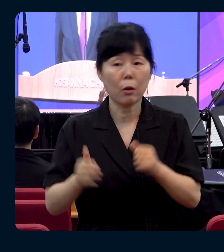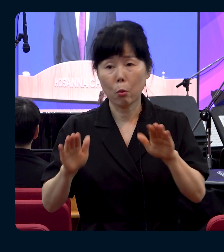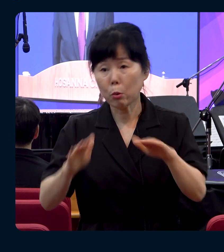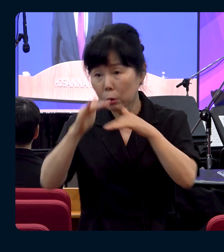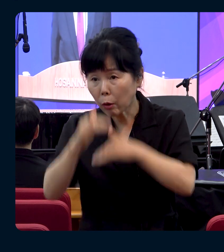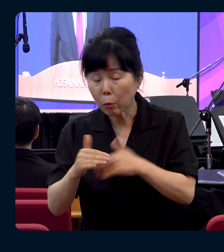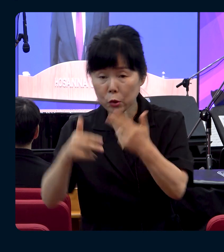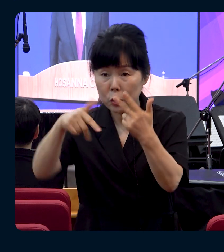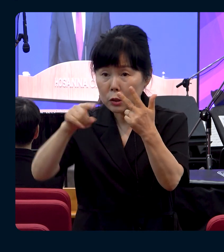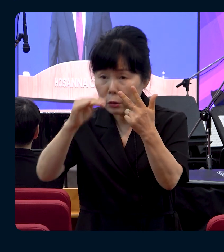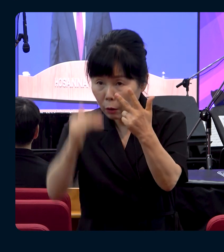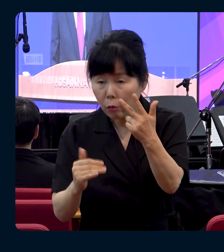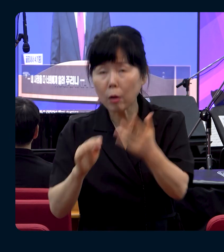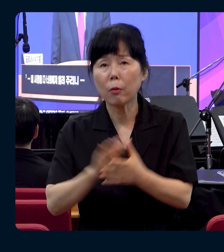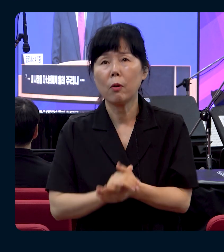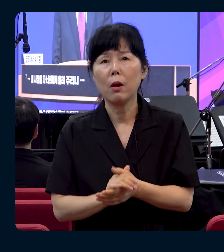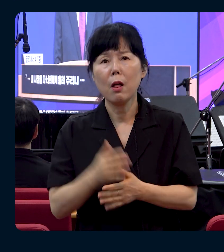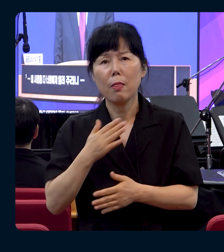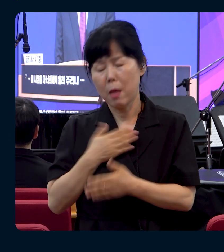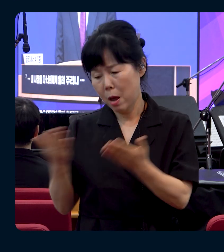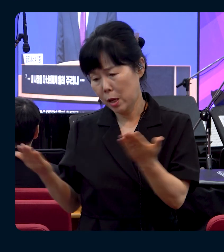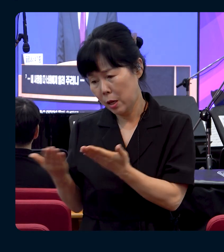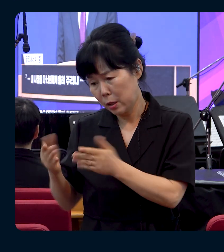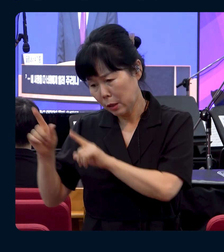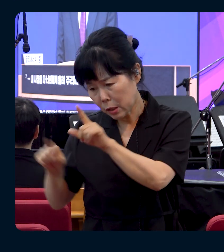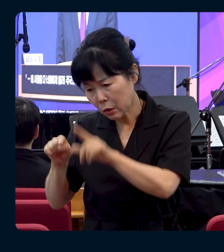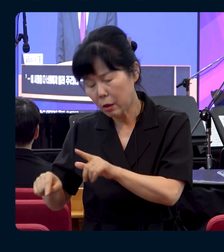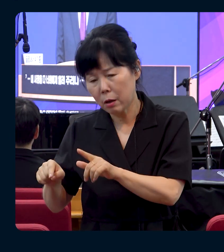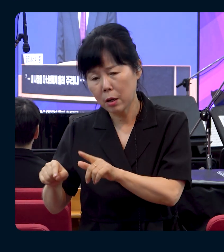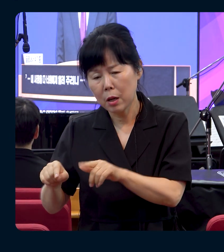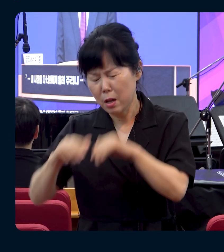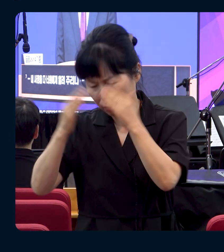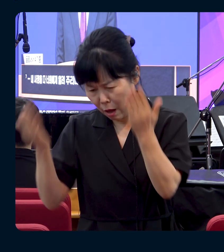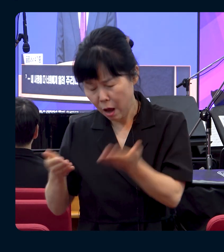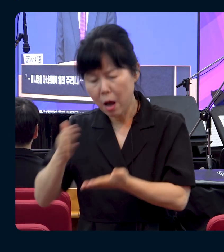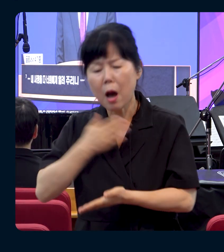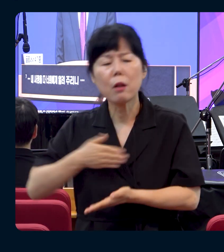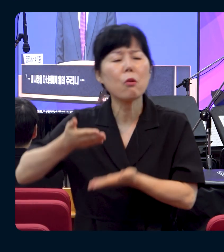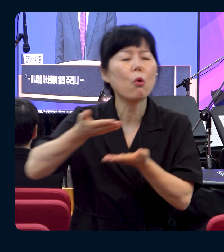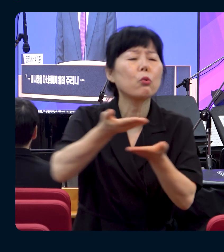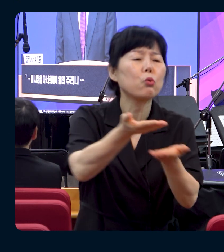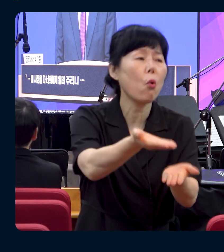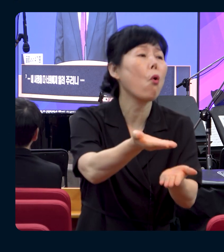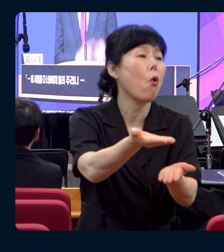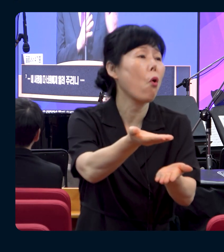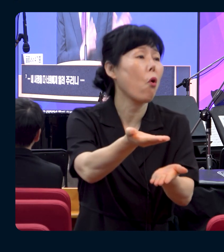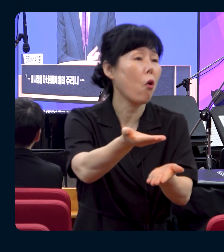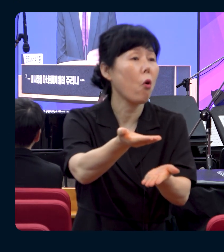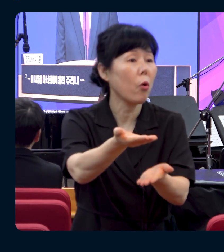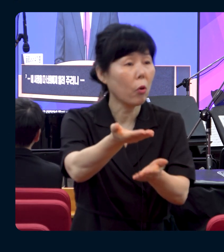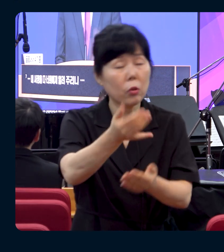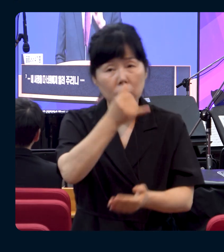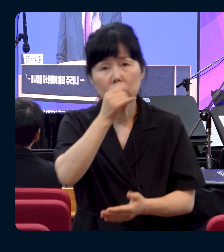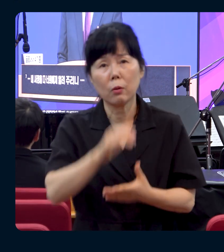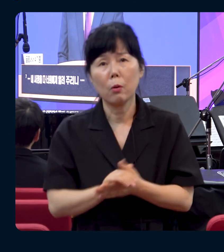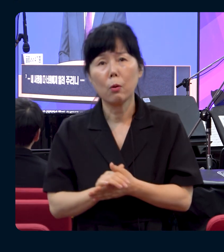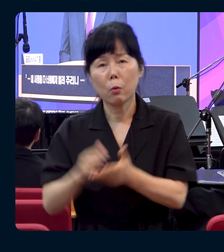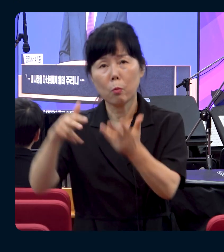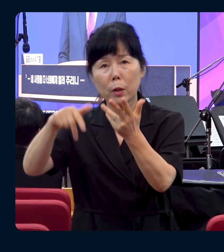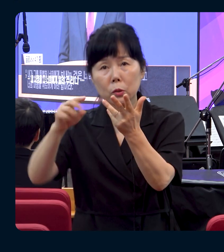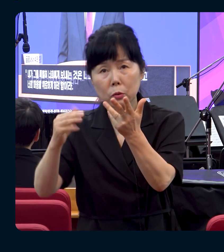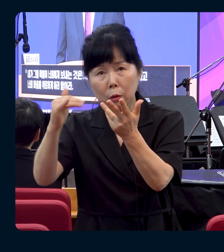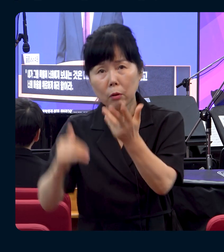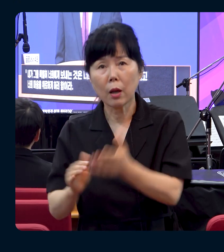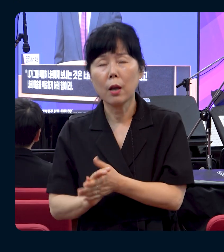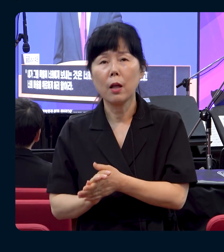보면요 7절에 보면 내 사정을 다 너희에게 알려주리니 라는 말이 나오고요, 또 8절에